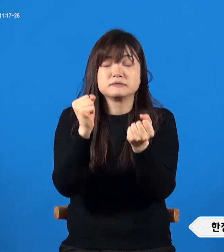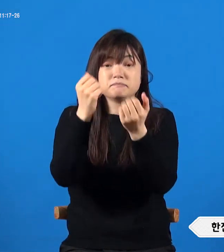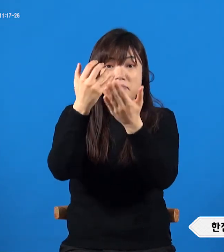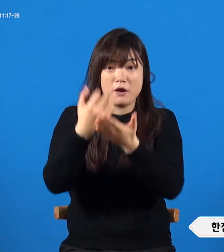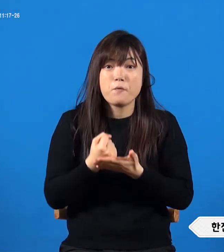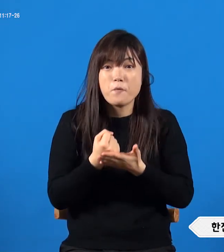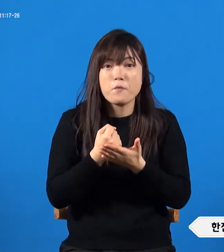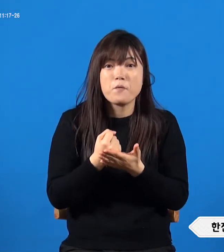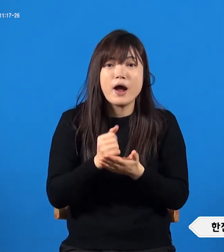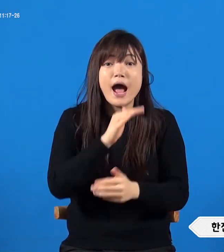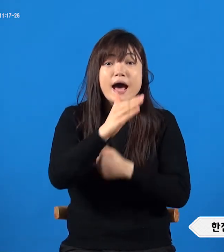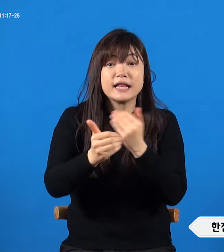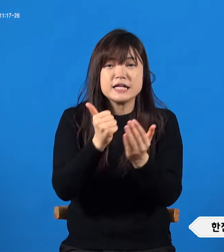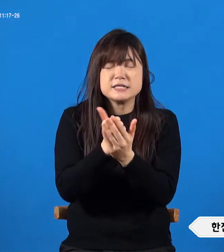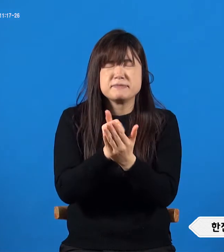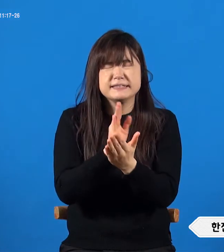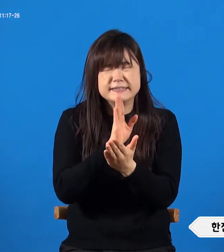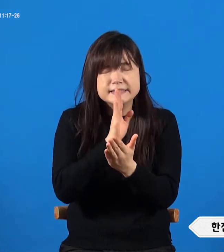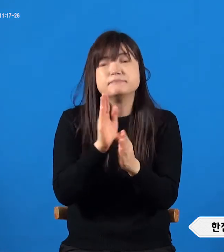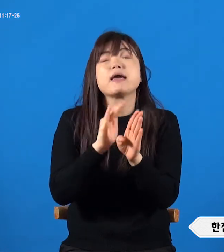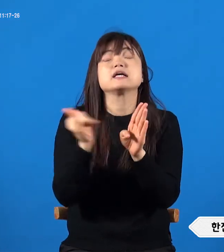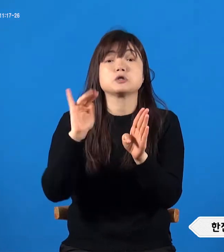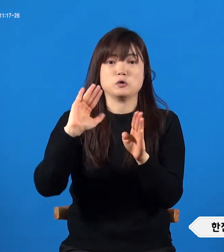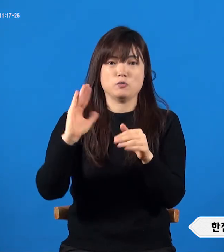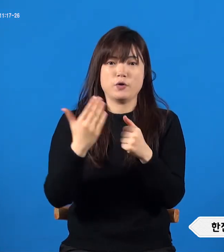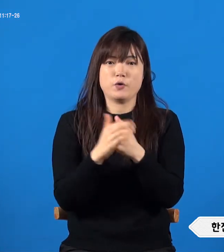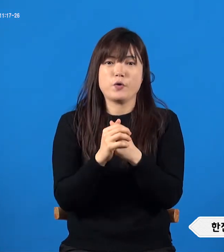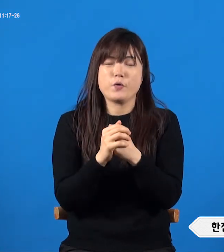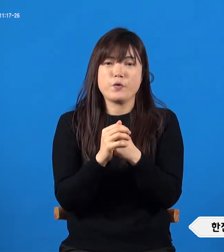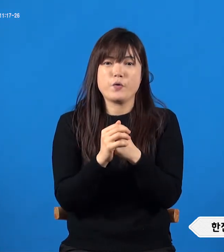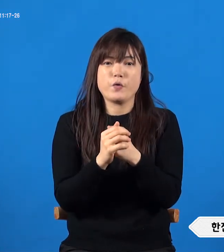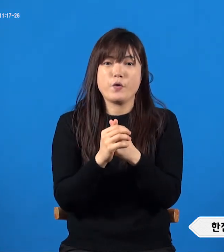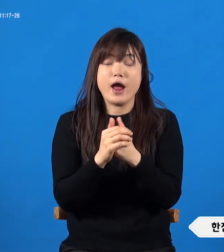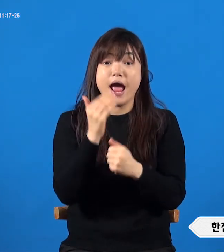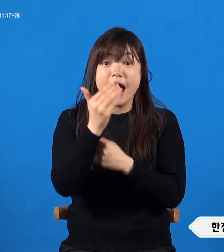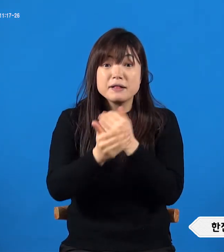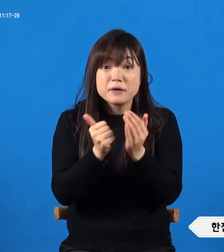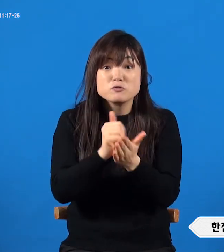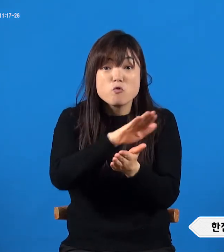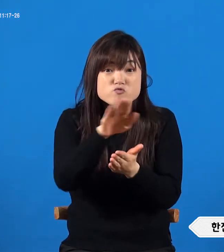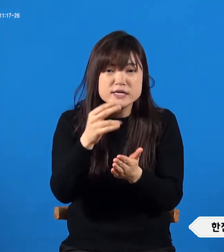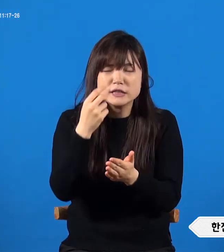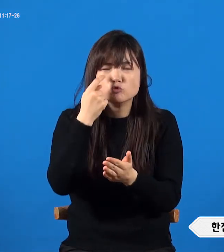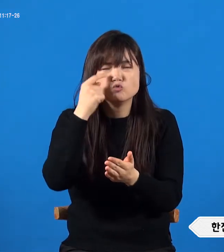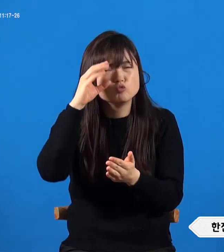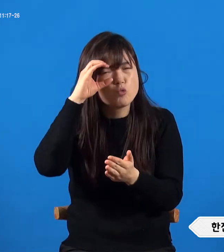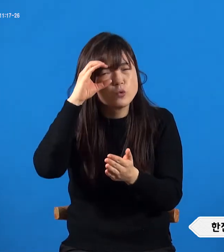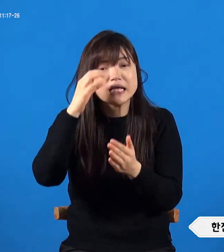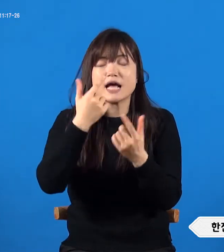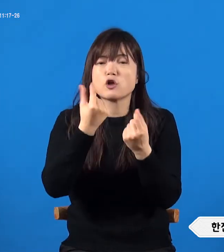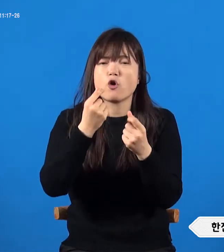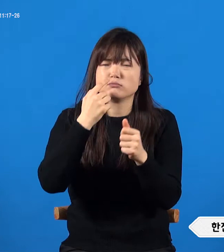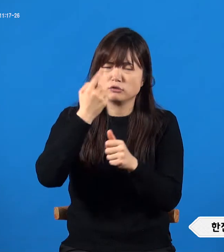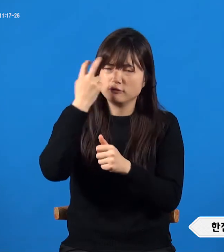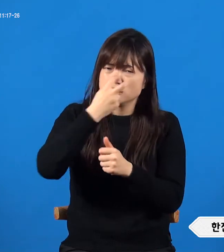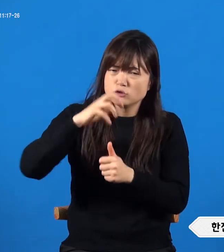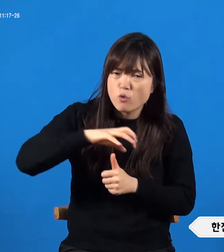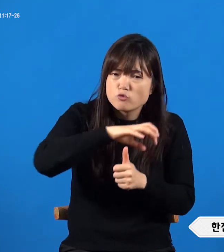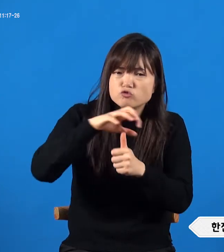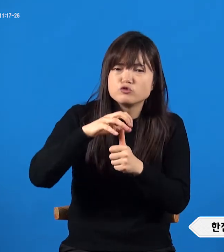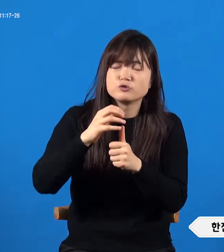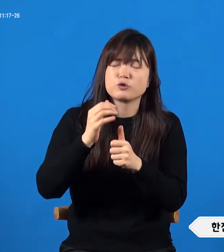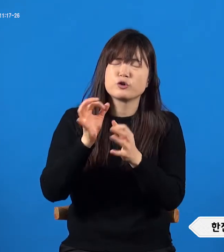씻음받고 우리는 하나님의 친백성이 되었고, 그래서 하나님께서 우리를 눈동자처럼 지켜주시고